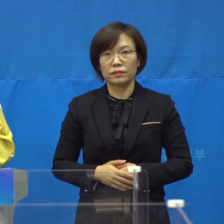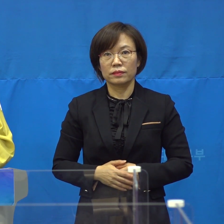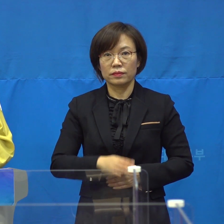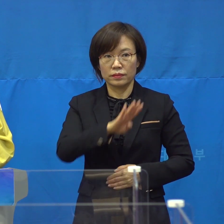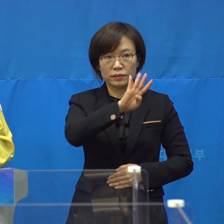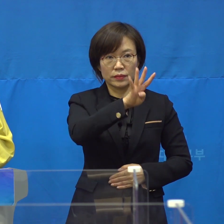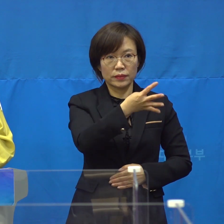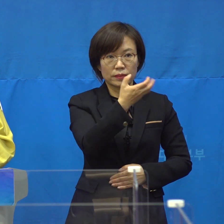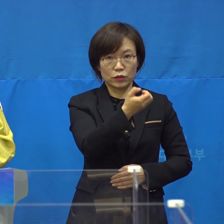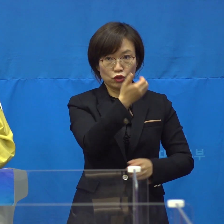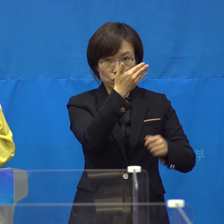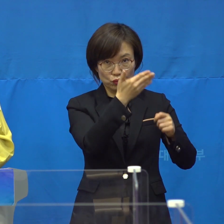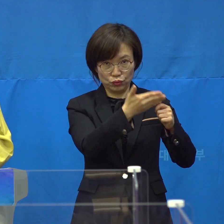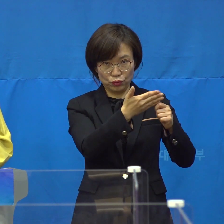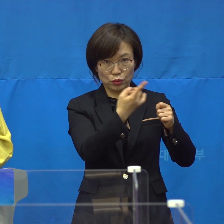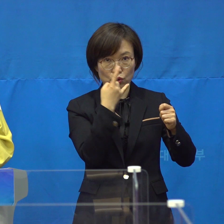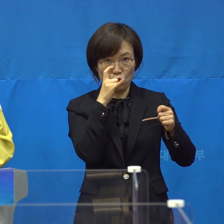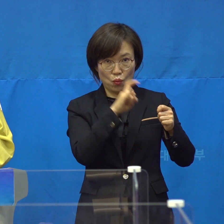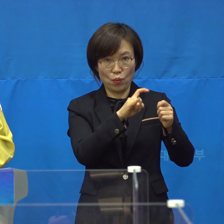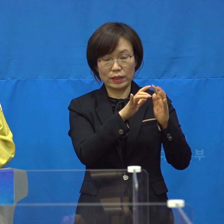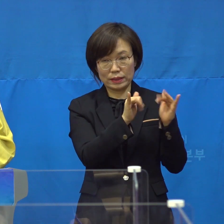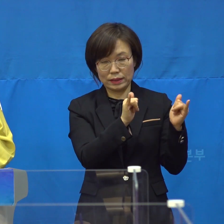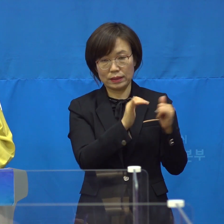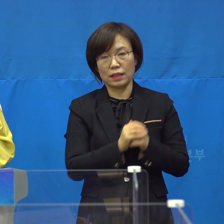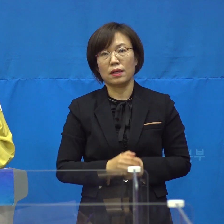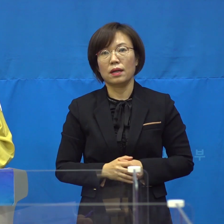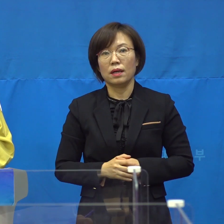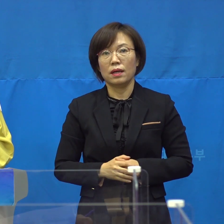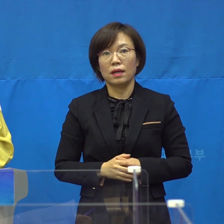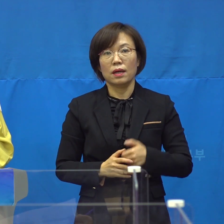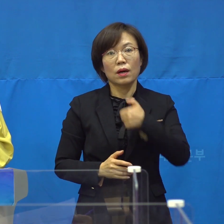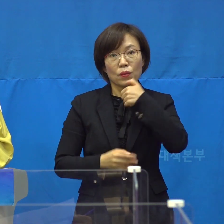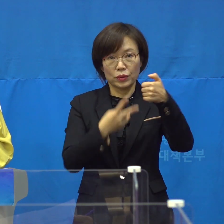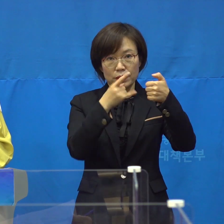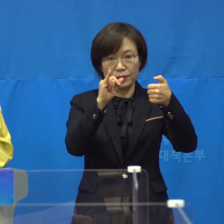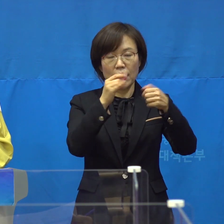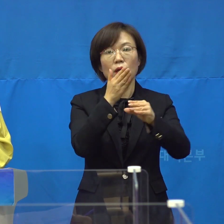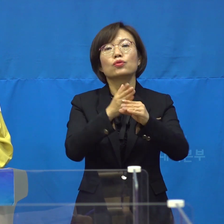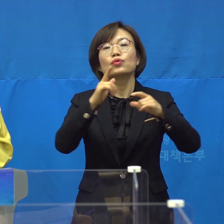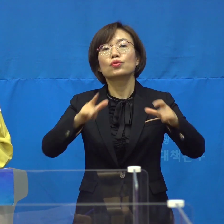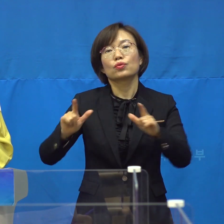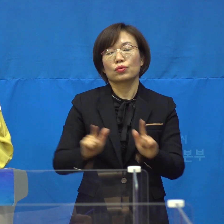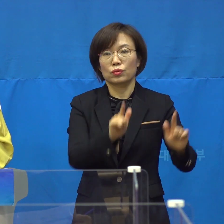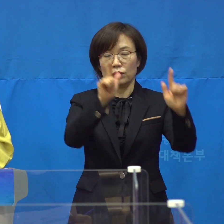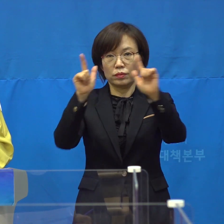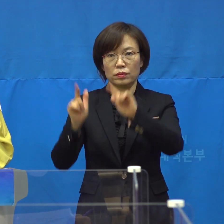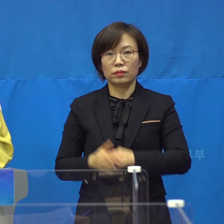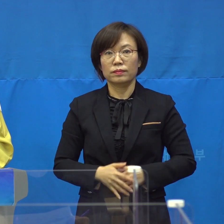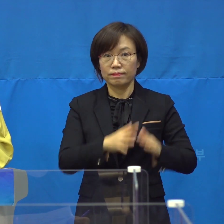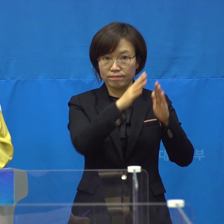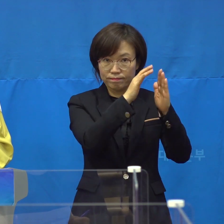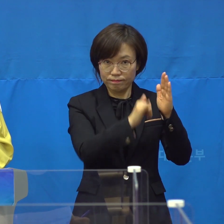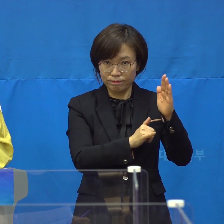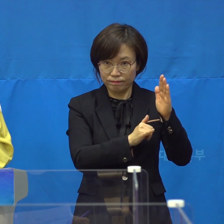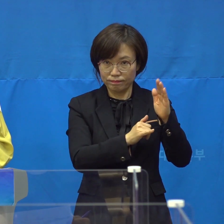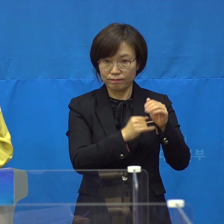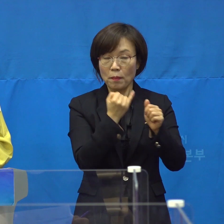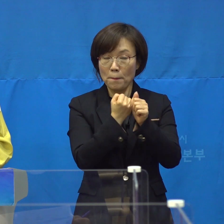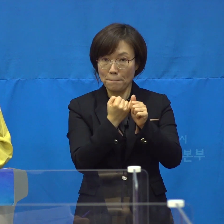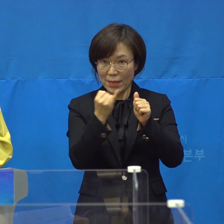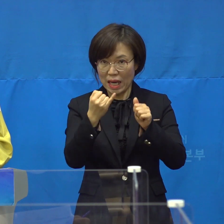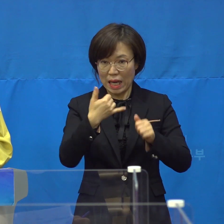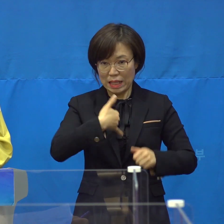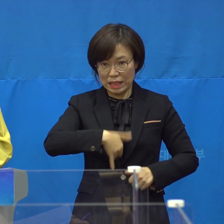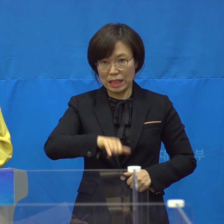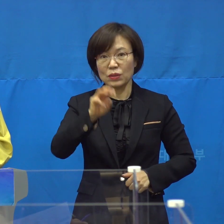울산 499번 확진자 관련입니다. 50대로 중구 거주자입니다. 가족은 배우자와